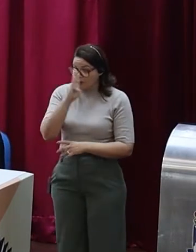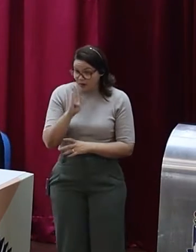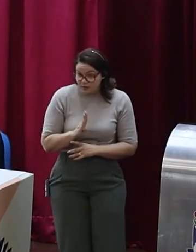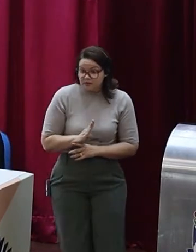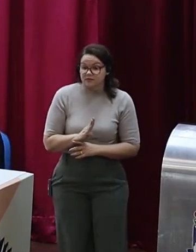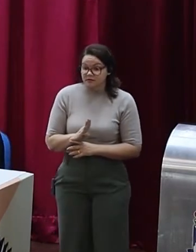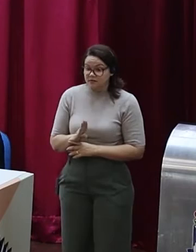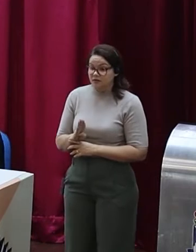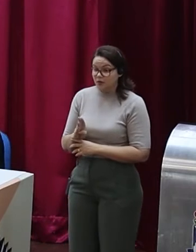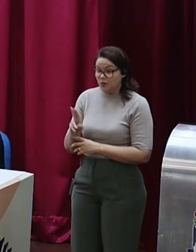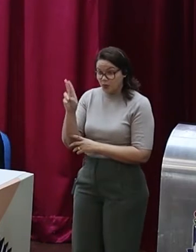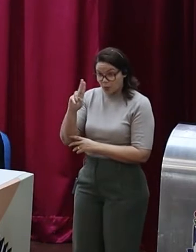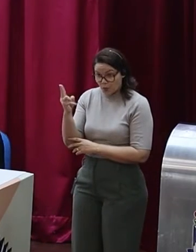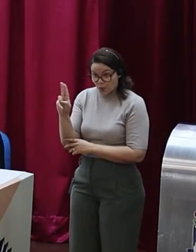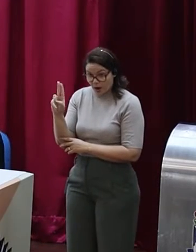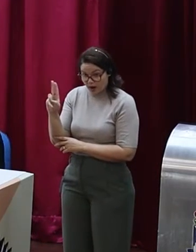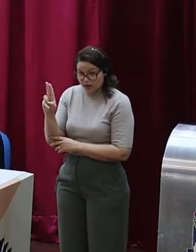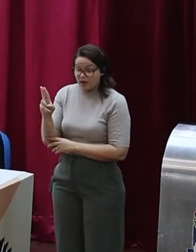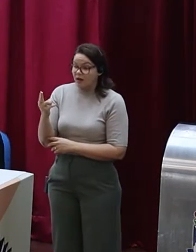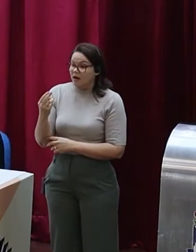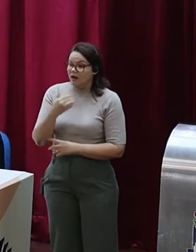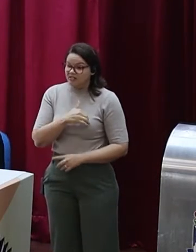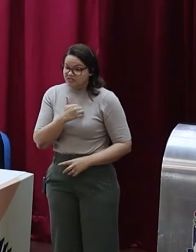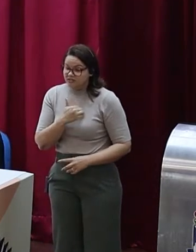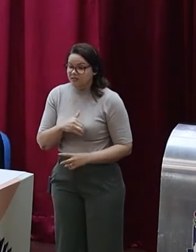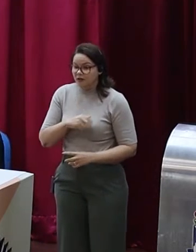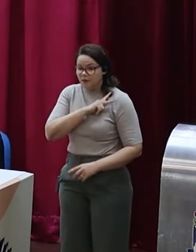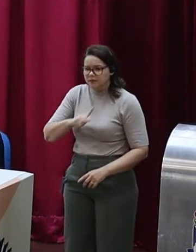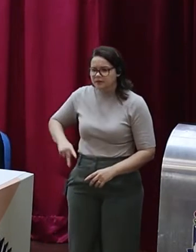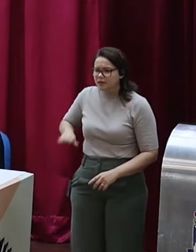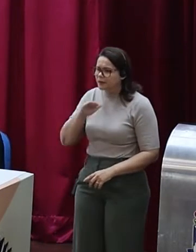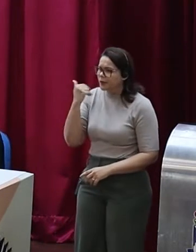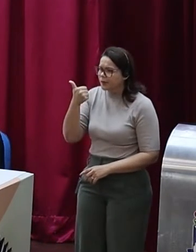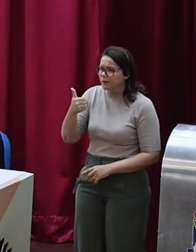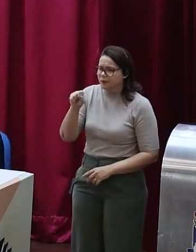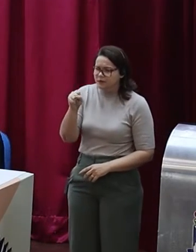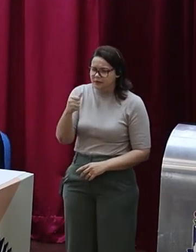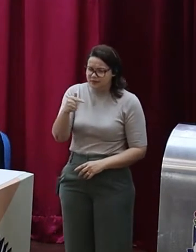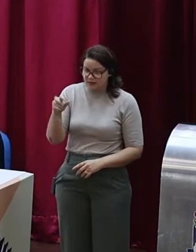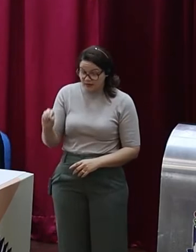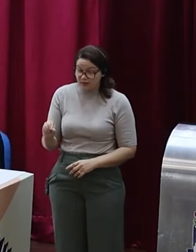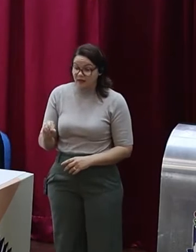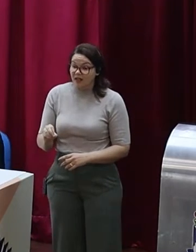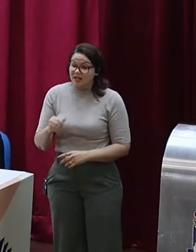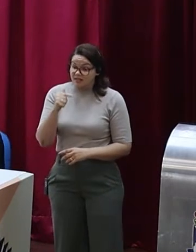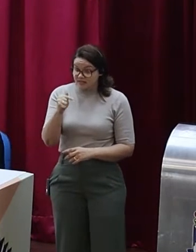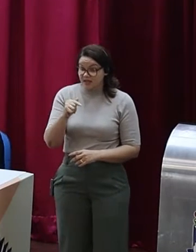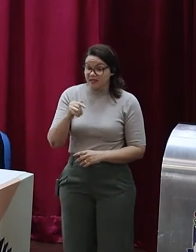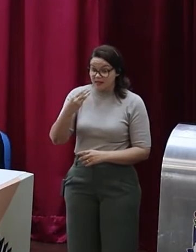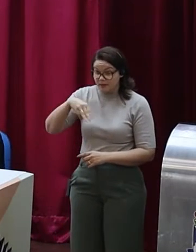presidente paraguayo murió el 1 de marzo de 1870 y el 7 de marzo, 6 días después, se prohíbe por